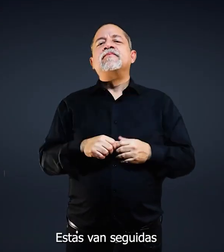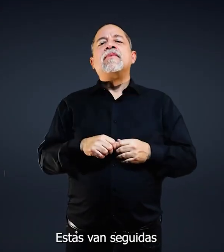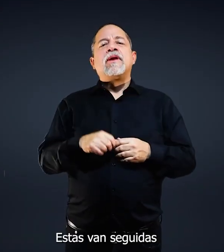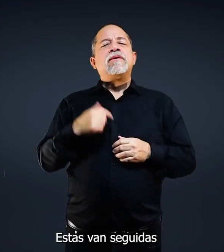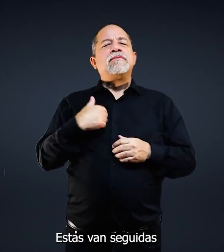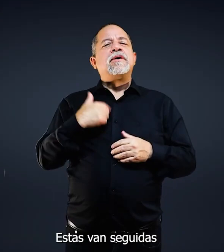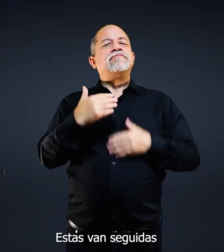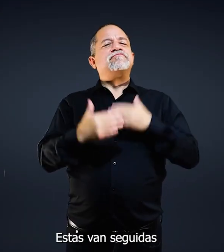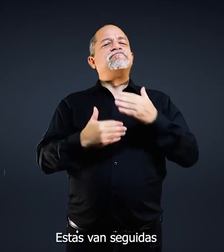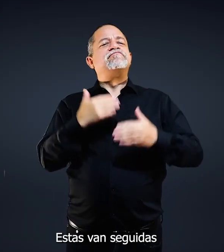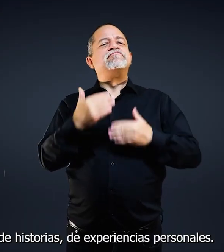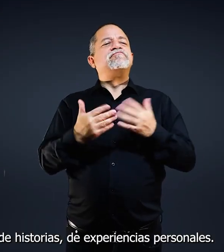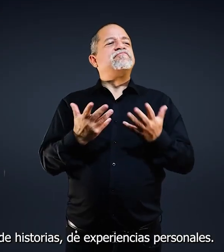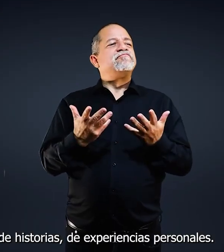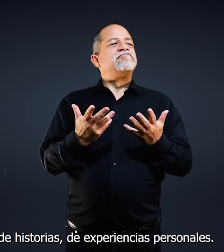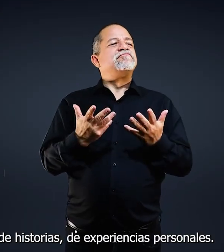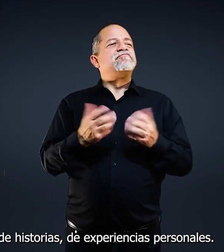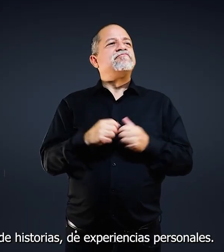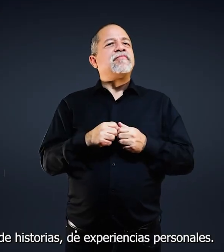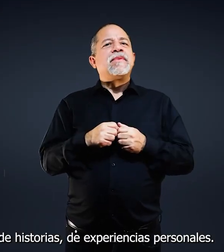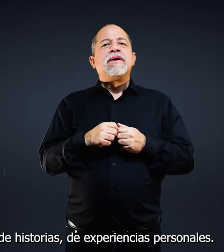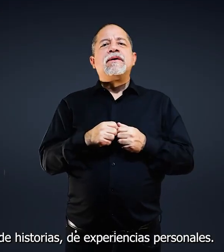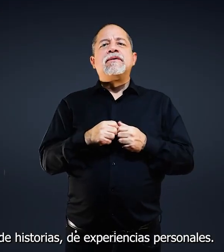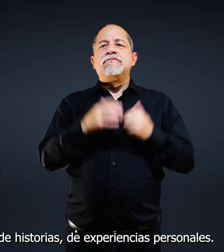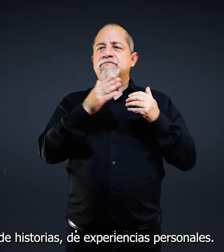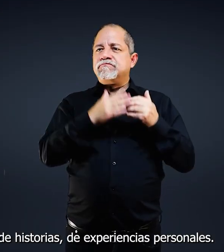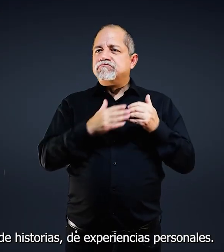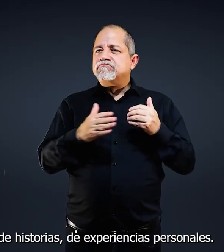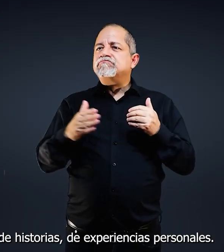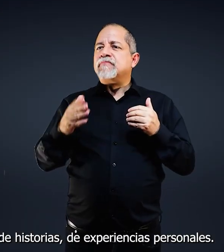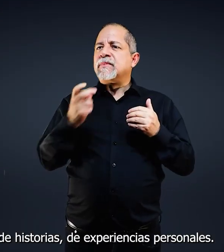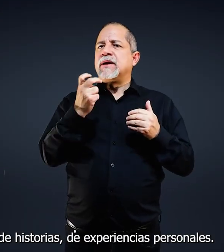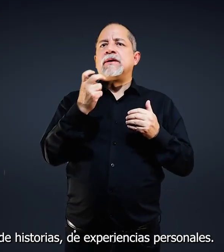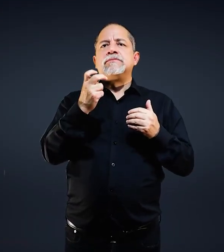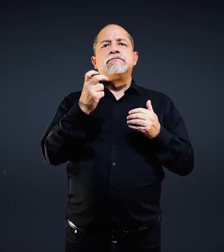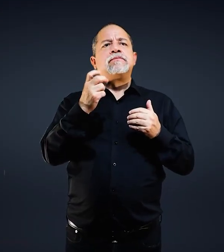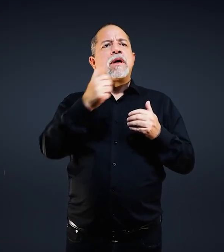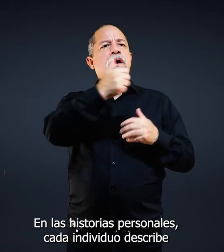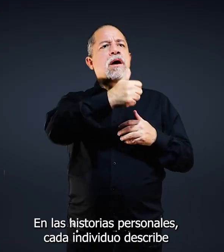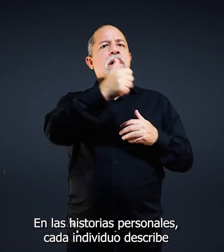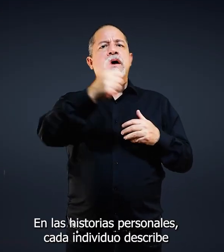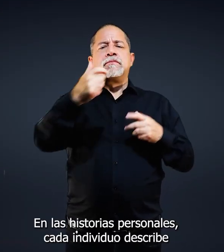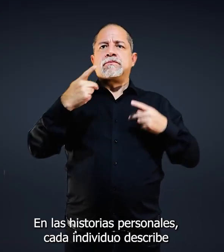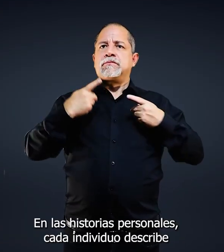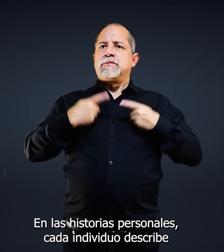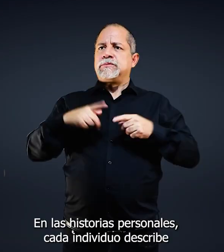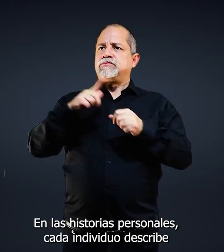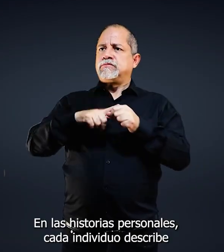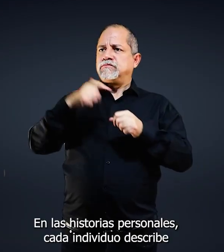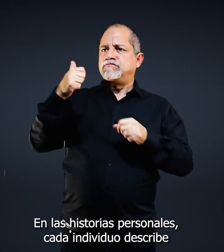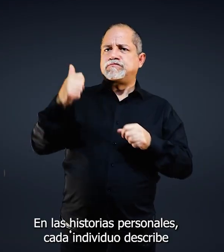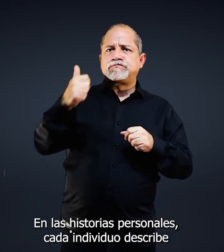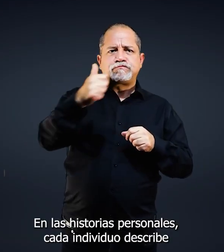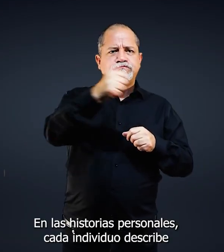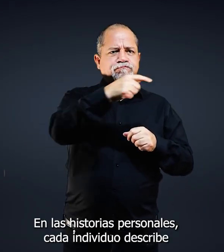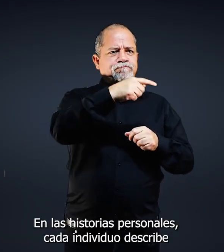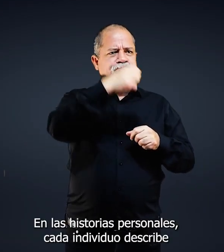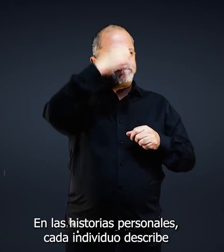Estas van seguidas de historias de experiencias personales. En las historias personales cada individuo